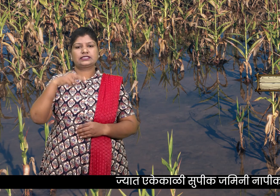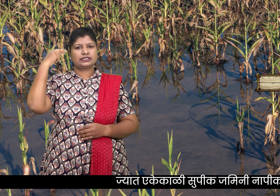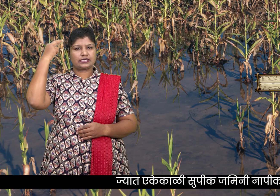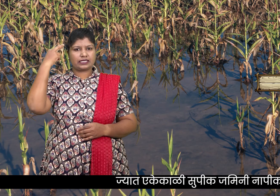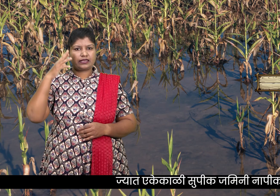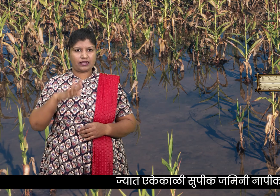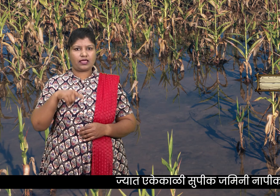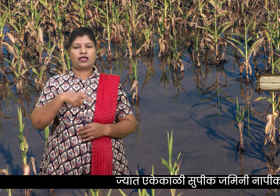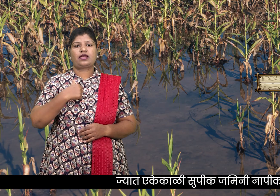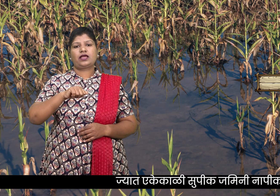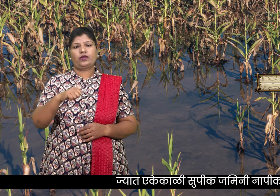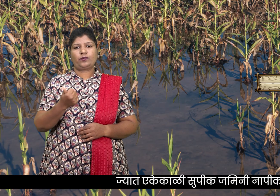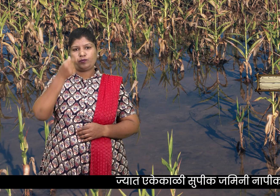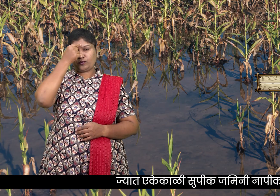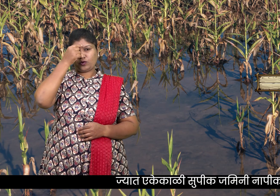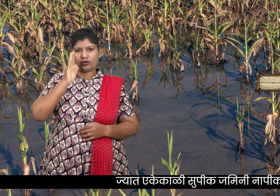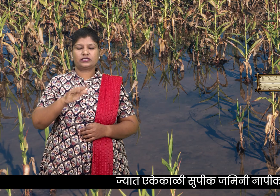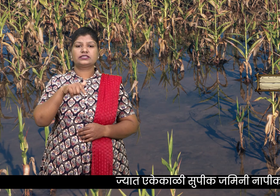ज्यात एकेकाळी सुपीक जमीन नापीक